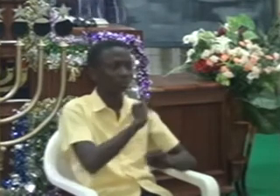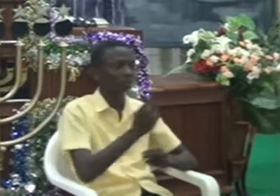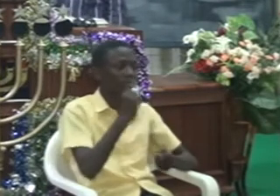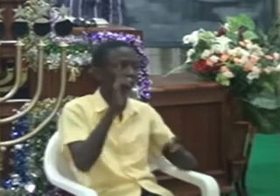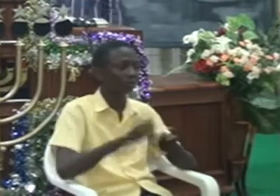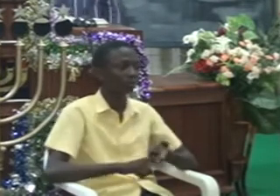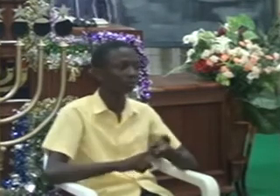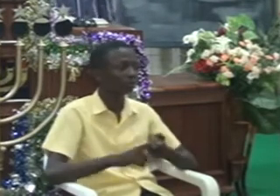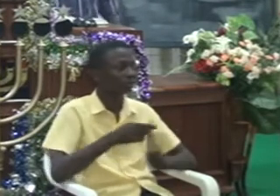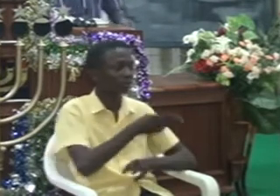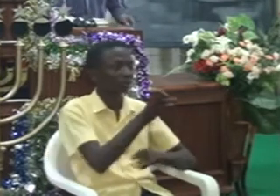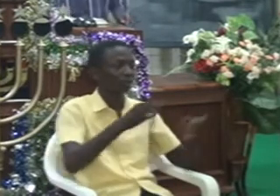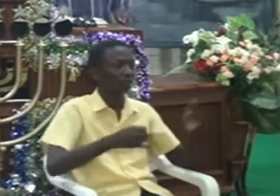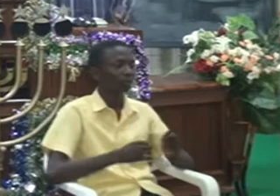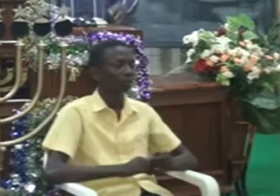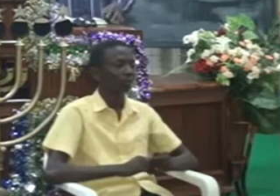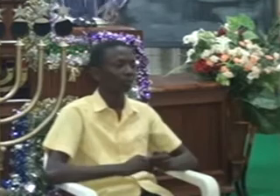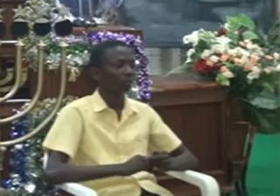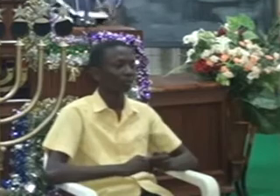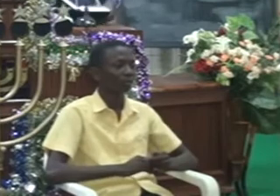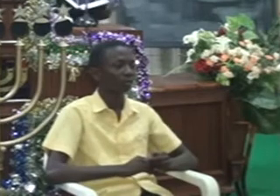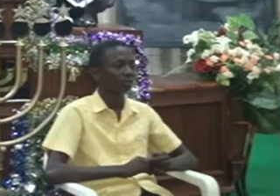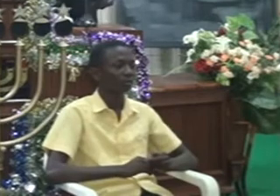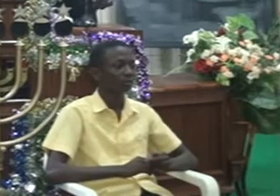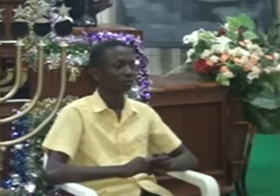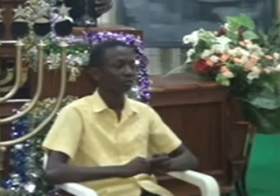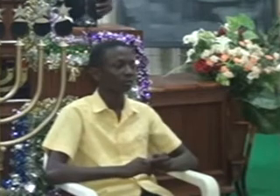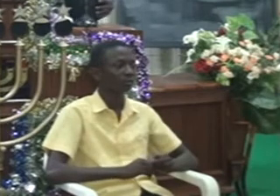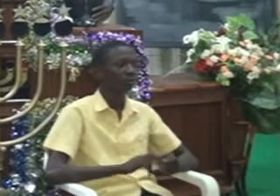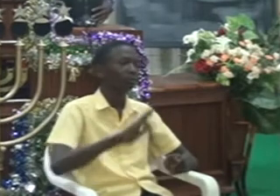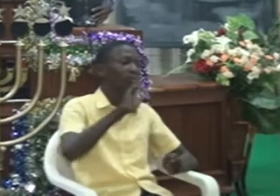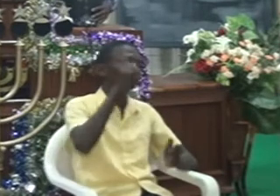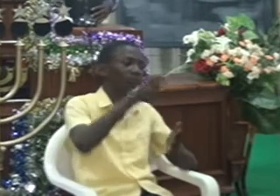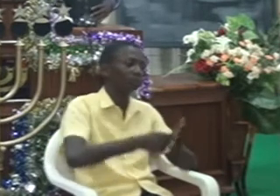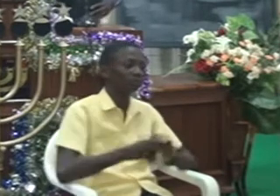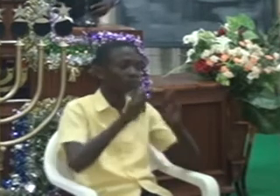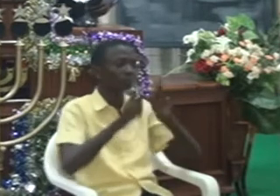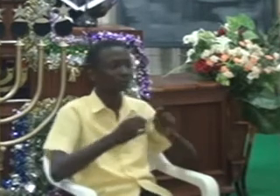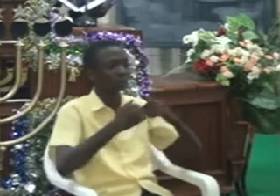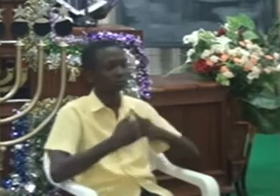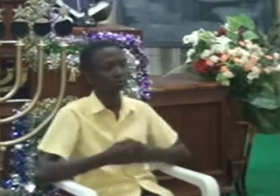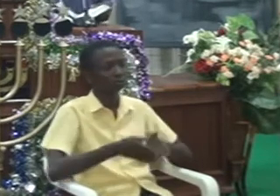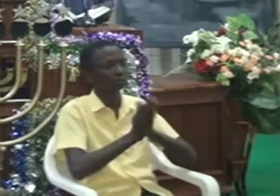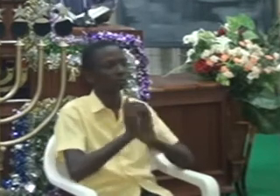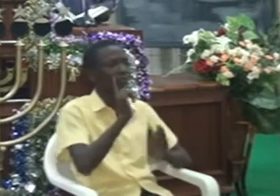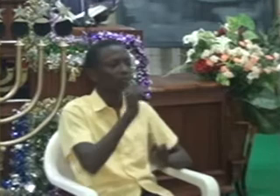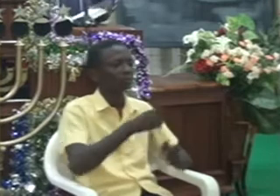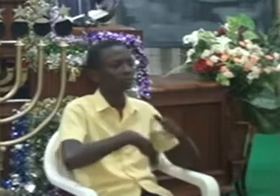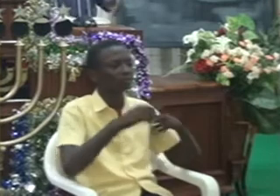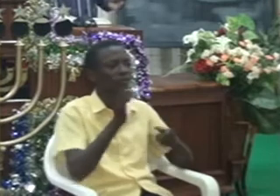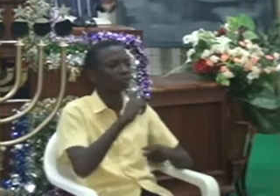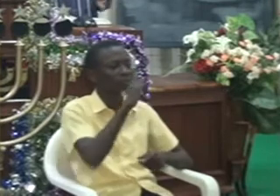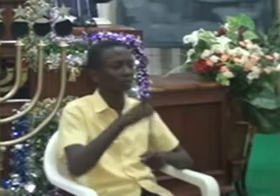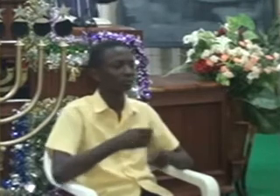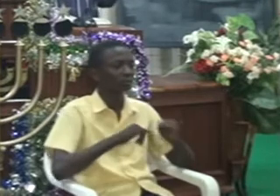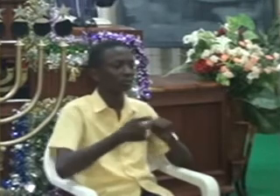signe. On va lui demander, monsieur, vous allez où? Madame, vous allez où? Marata, tu vas toi t'amuliser. Où qu'on est wapi? C'est lui, je ne sais pas.